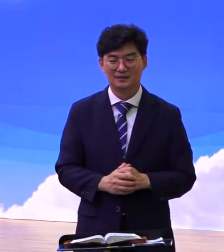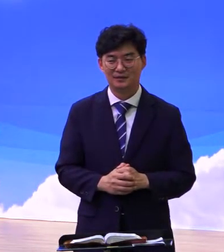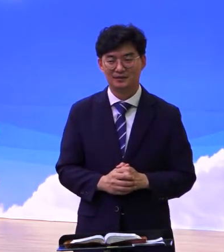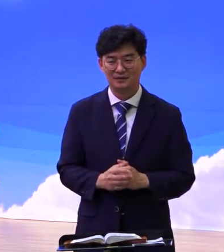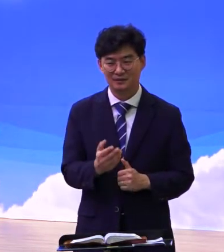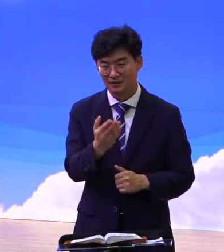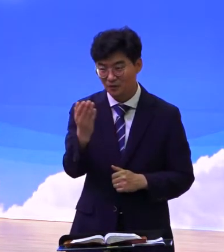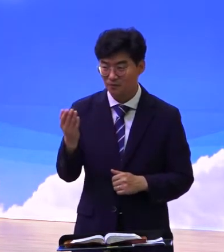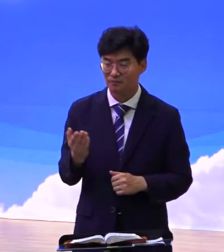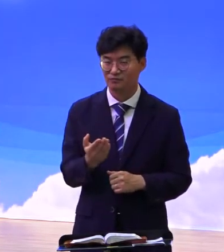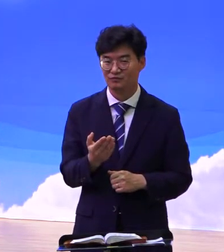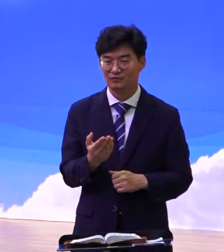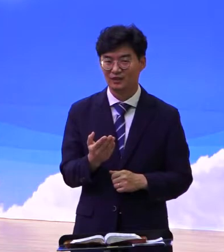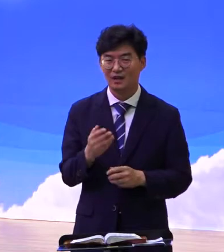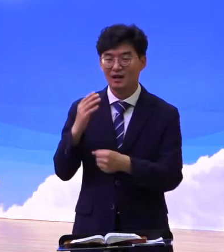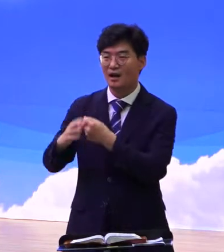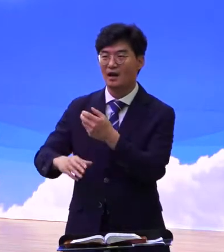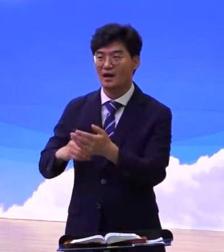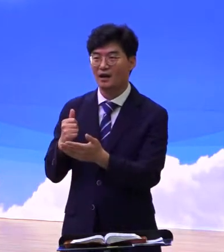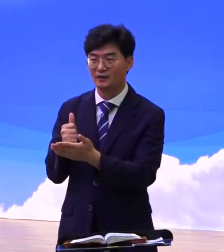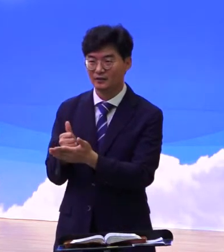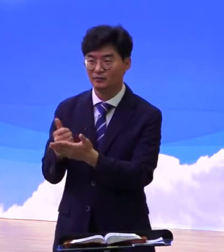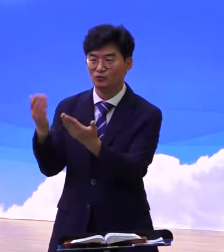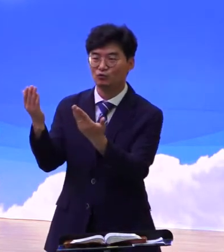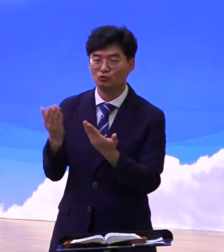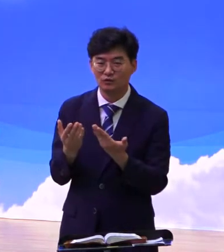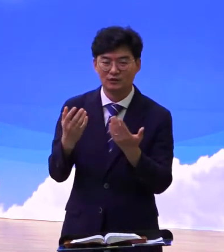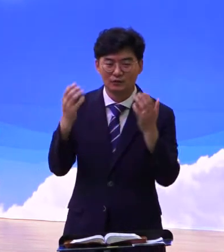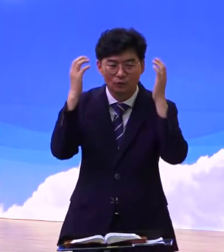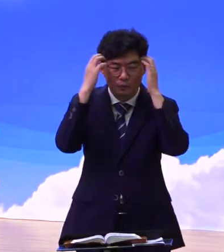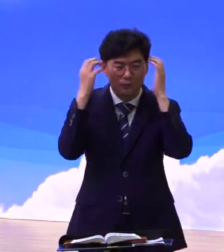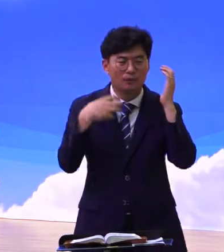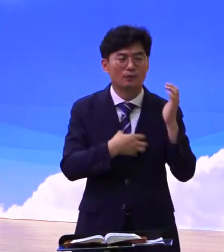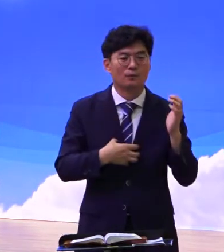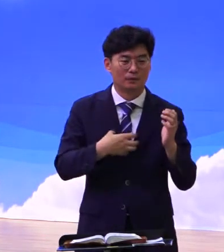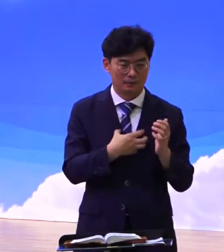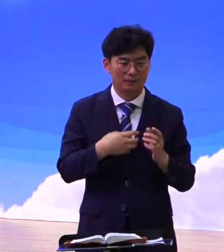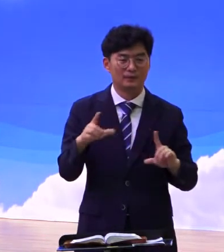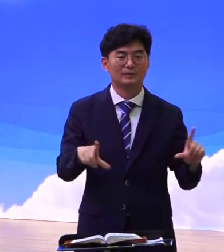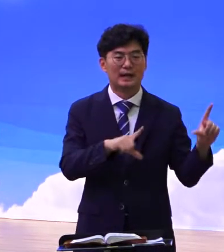여러분에게 하나님이 주신 그 고통스러운 삶의 자리,